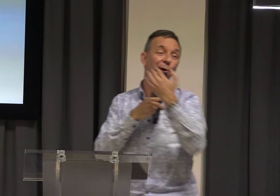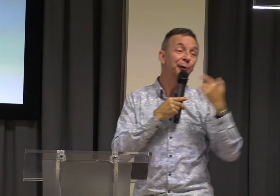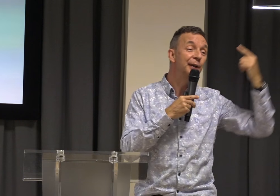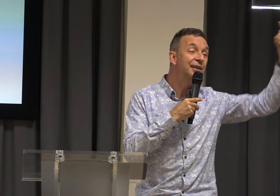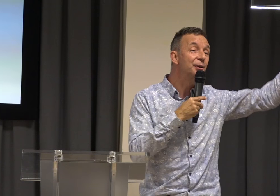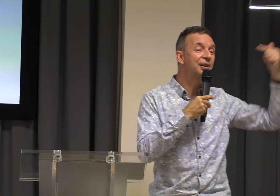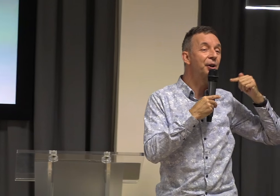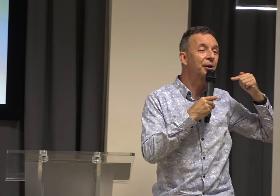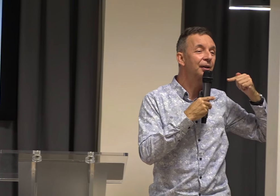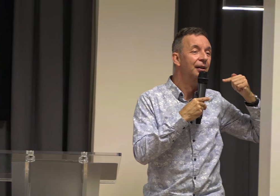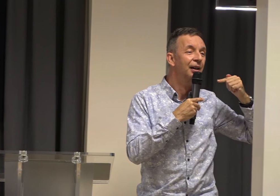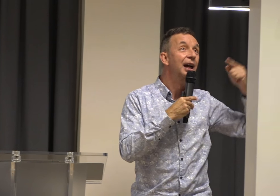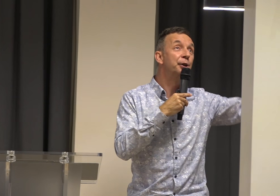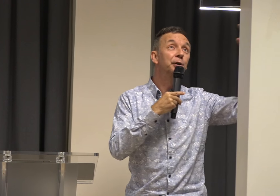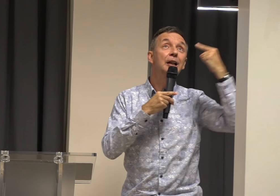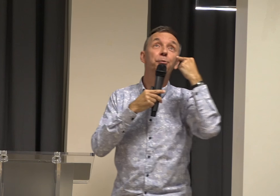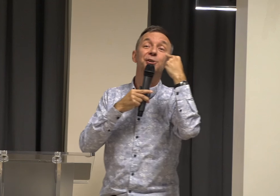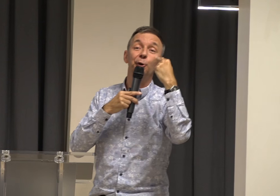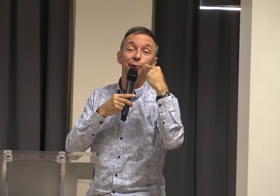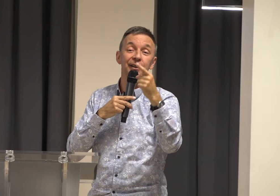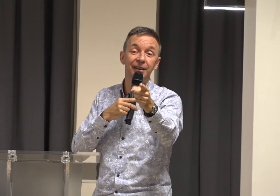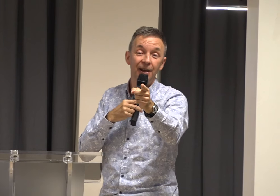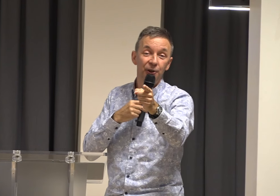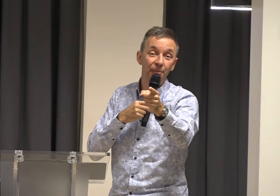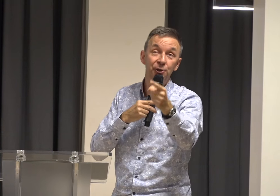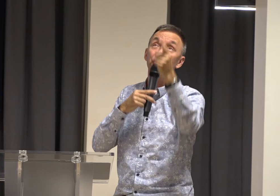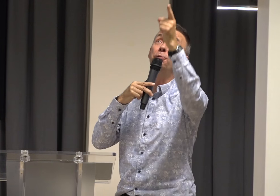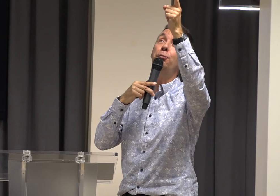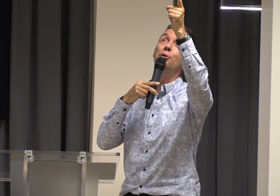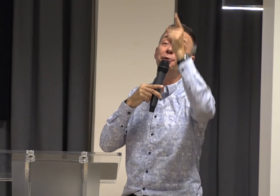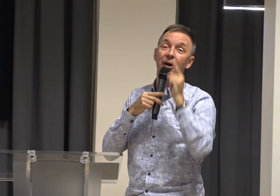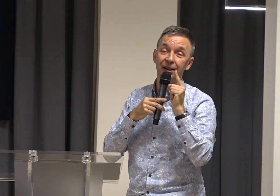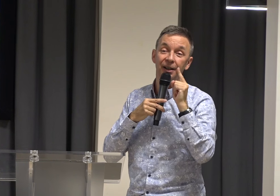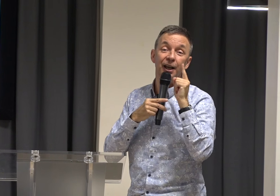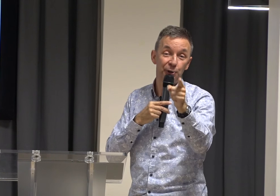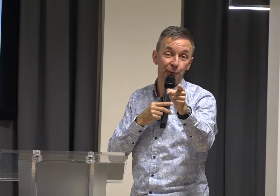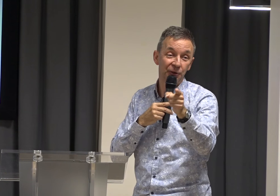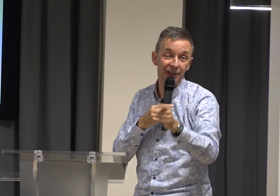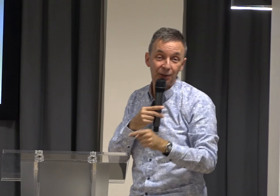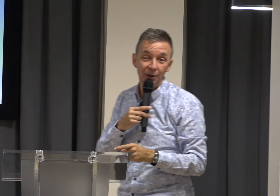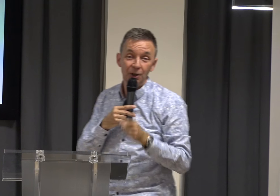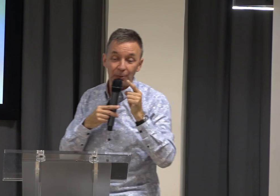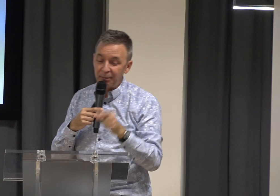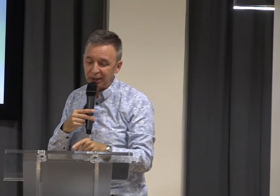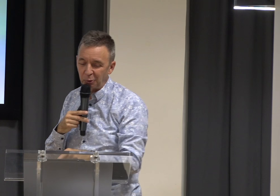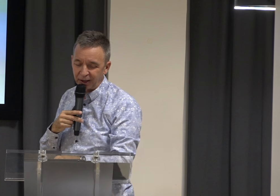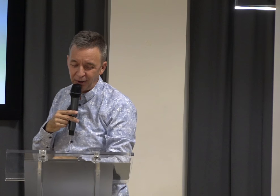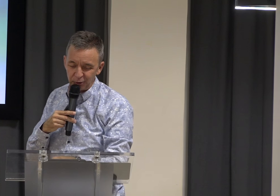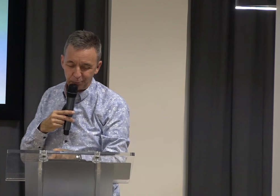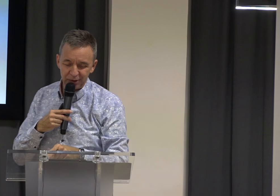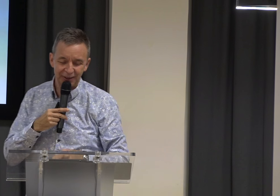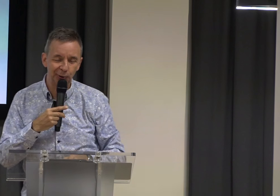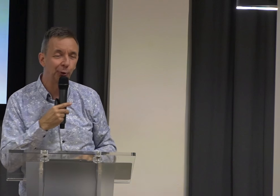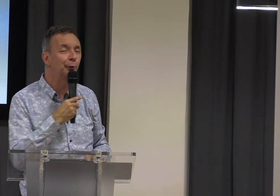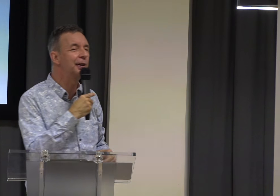veux refléter le Seigneur. Et je veux qu'il puisse se refléter dans mes yeux. Je peux le voir et je veux aussi que, comme un miroir,